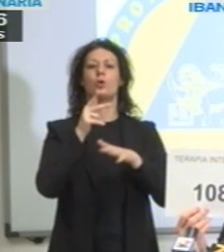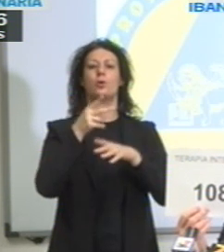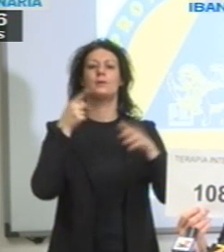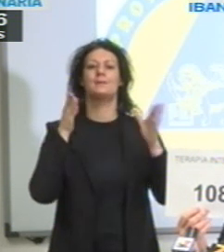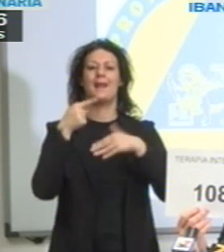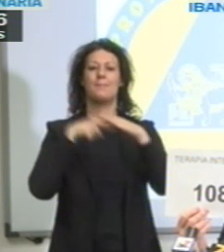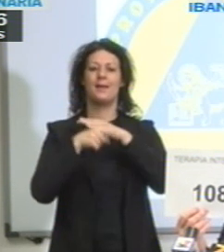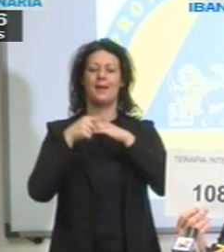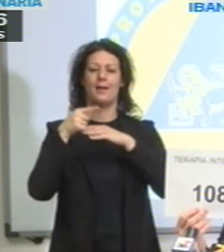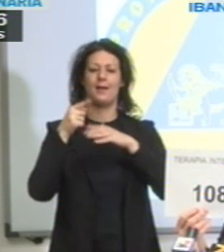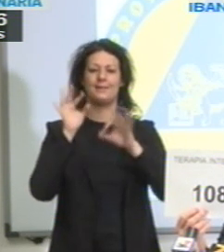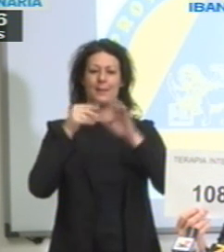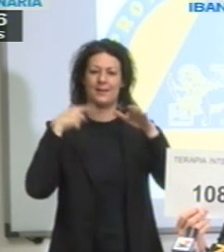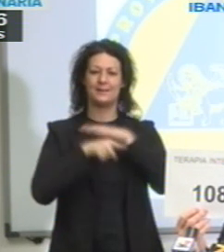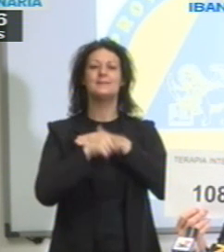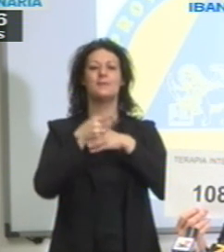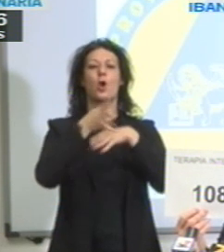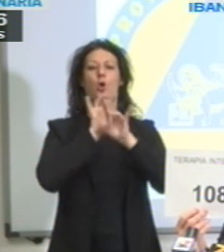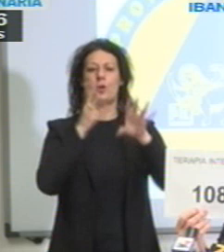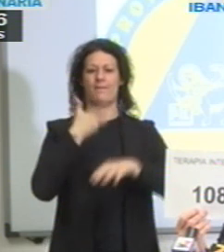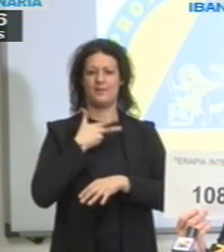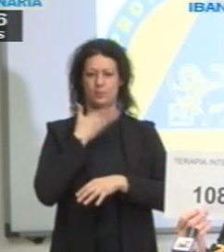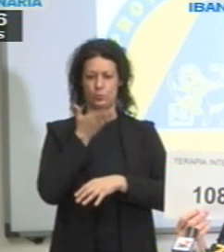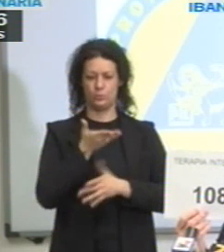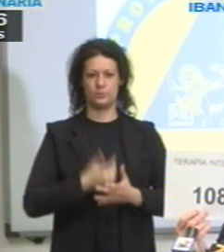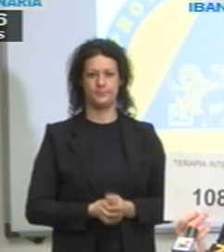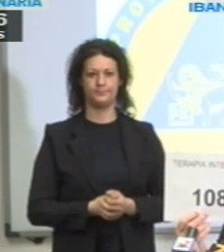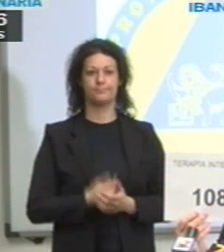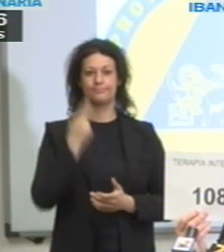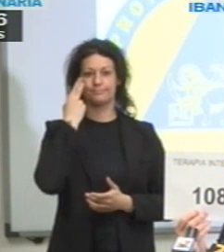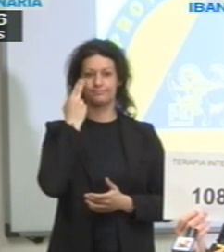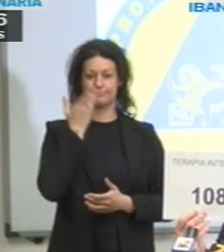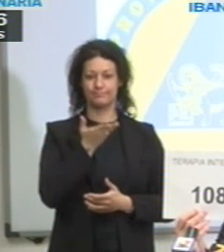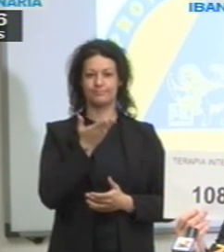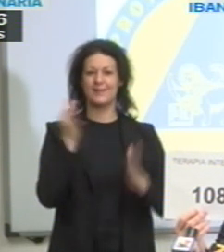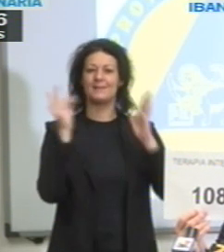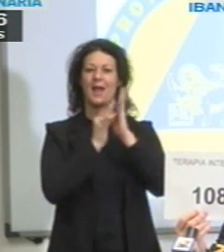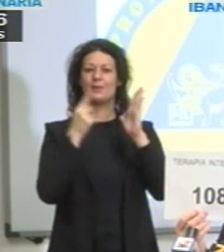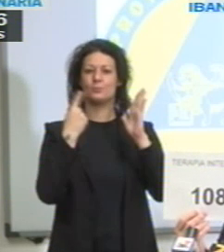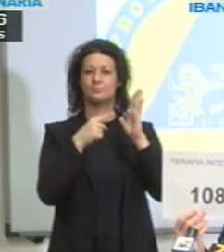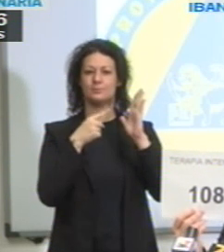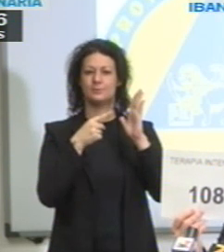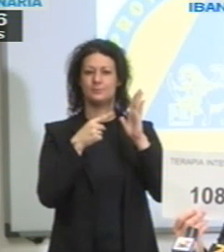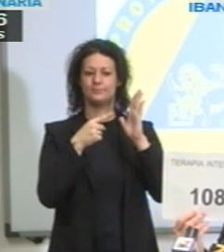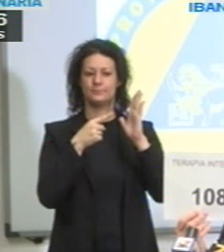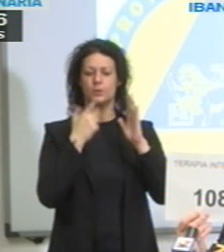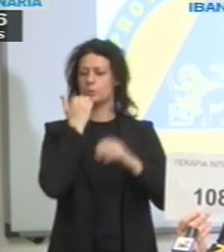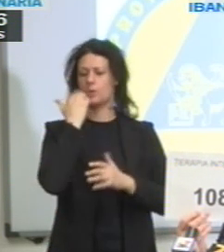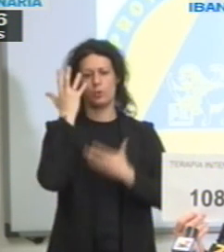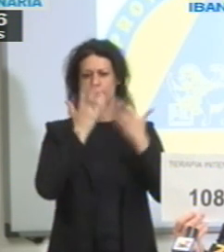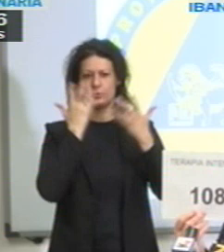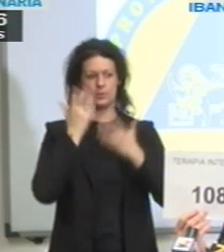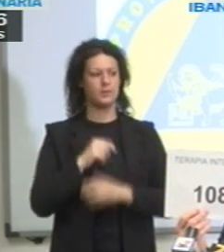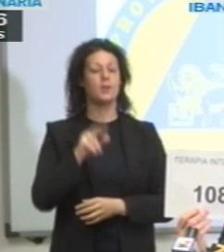noi abbiamo fatto appunto, questo è il dato di riferimento, no scusate ho fatto io confusione,